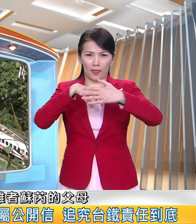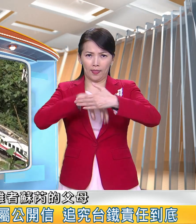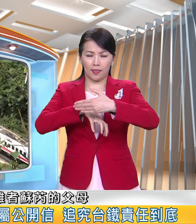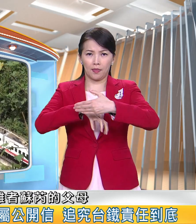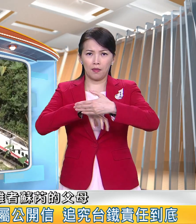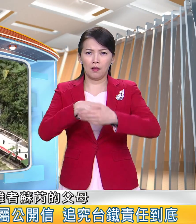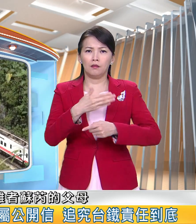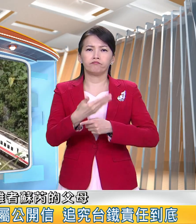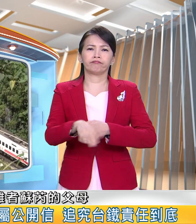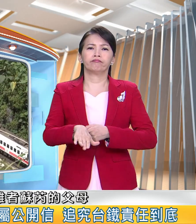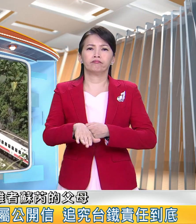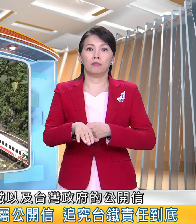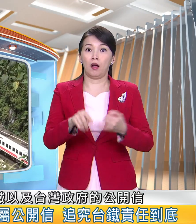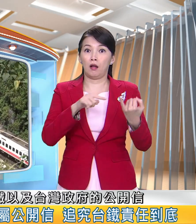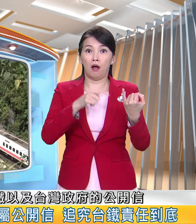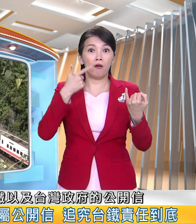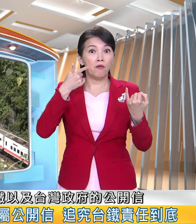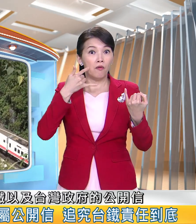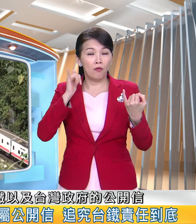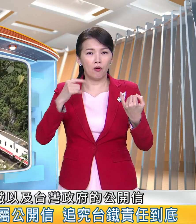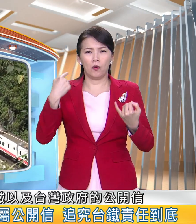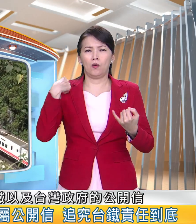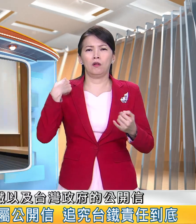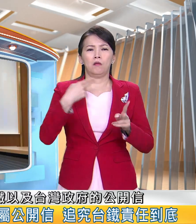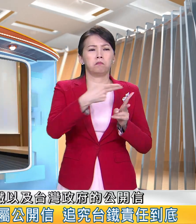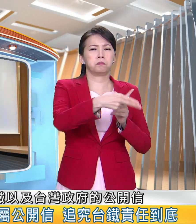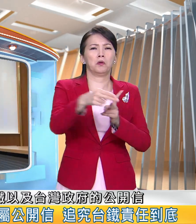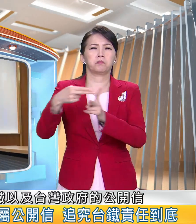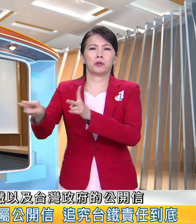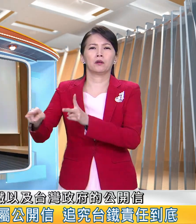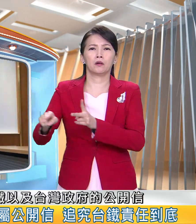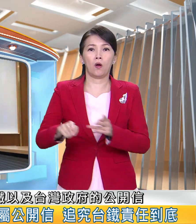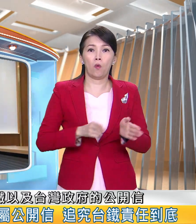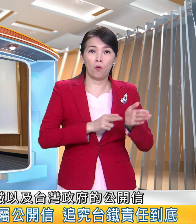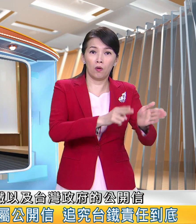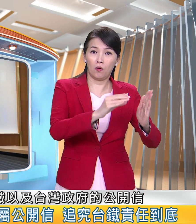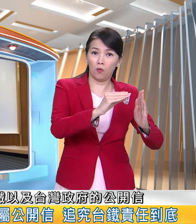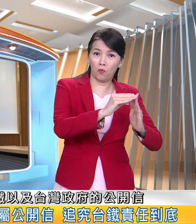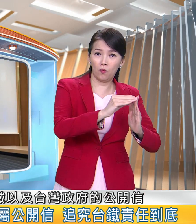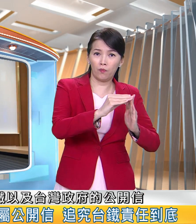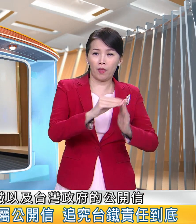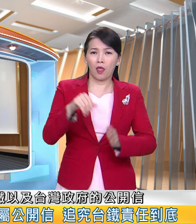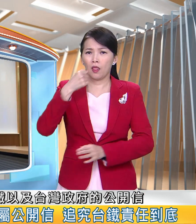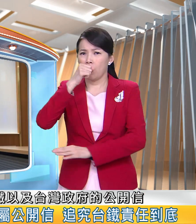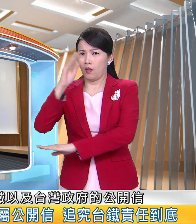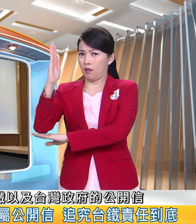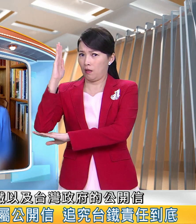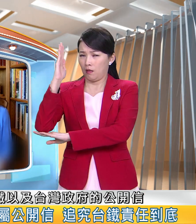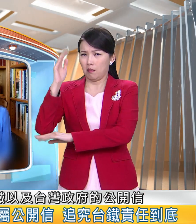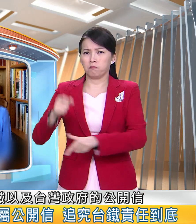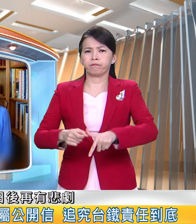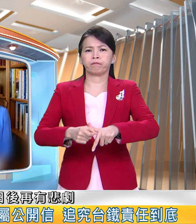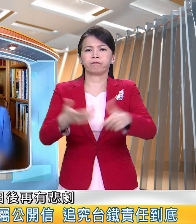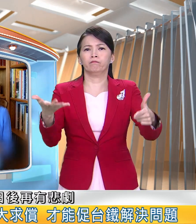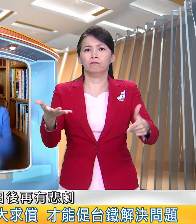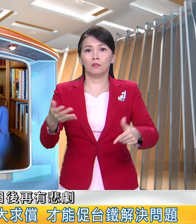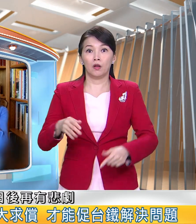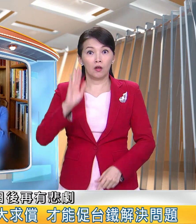的父母昨天发表给台铁以及台湾政府的公开信，强调为